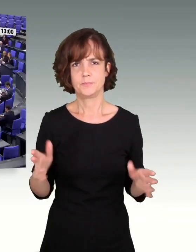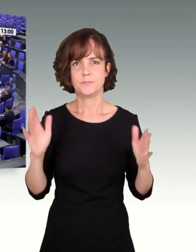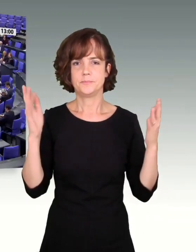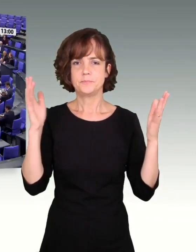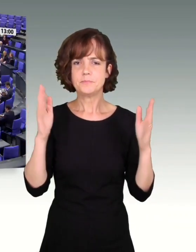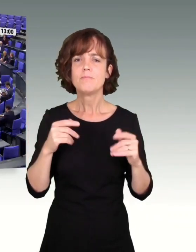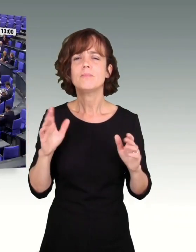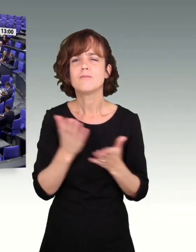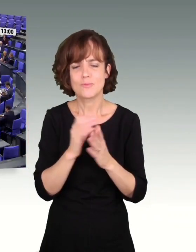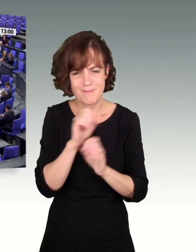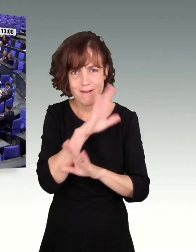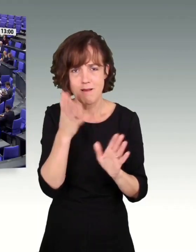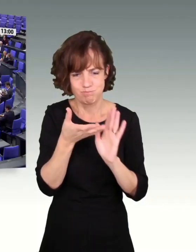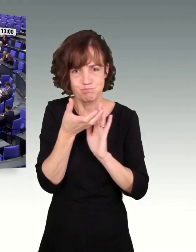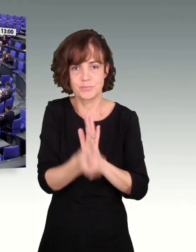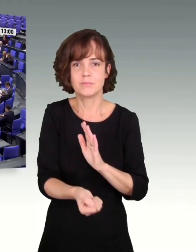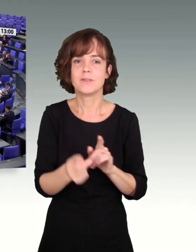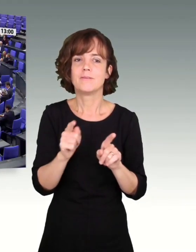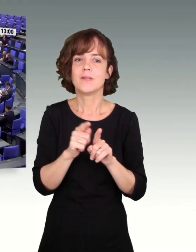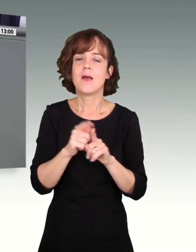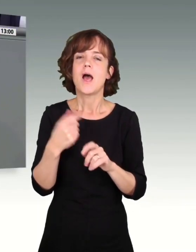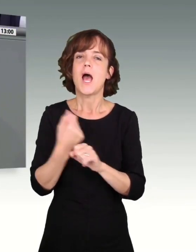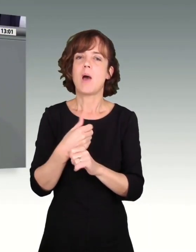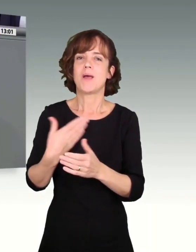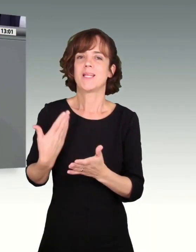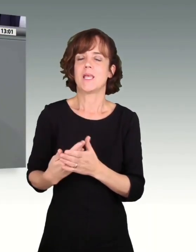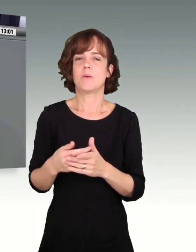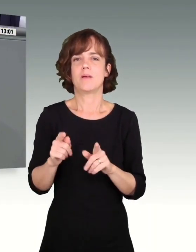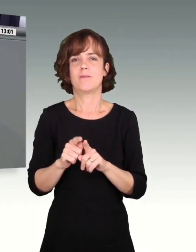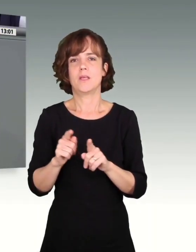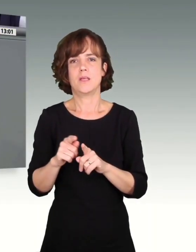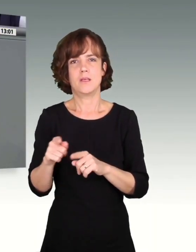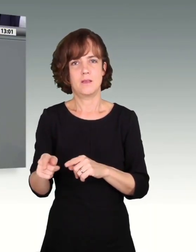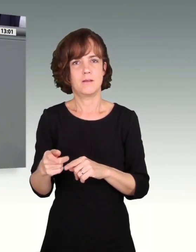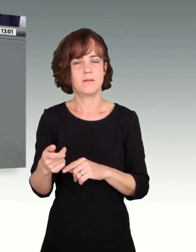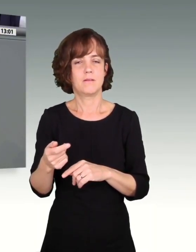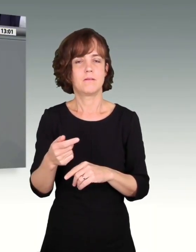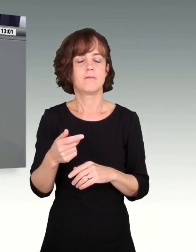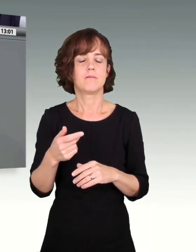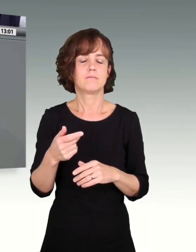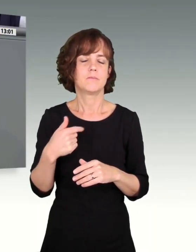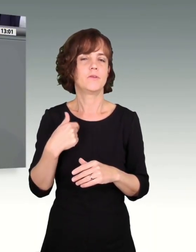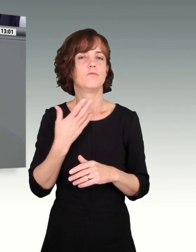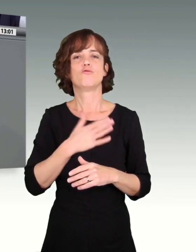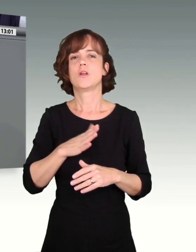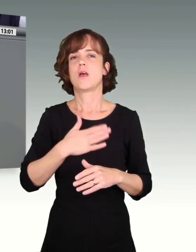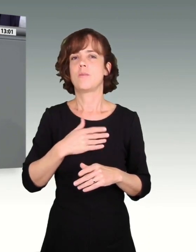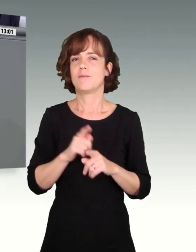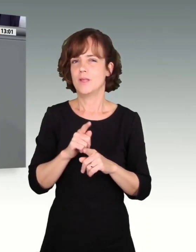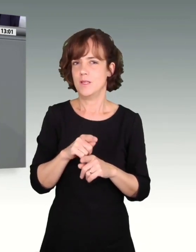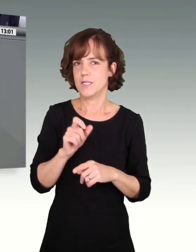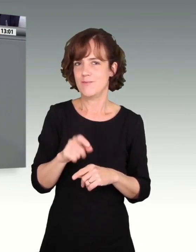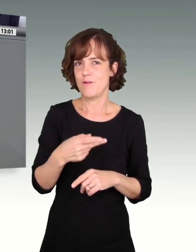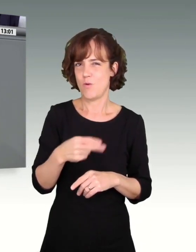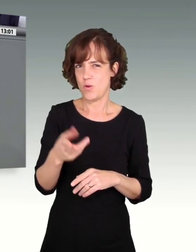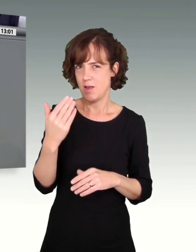Es ist doch offensichtlich, das war die Retourkutsche der Arbeitgeber für die Erhöhung des Mindestlohns auf 12 Euro, die sie weder mit juristischen Mitteln noch